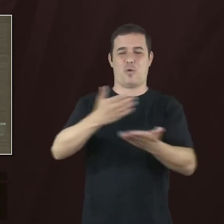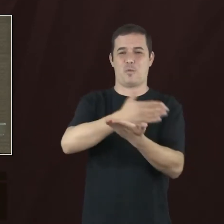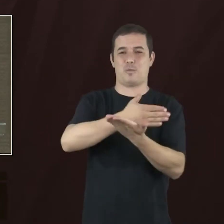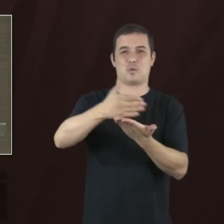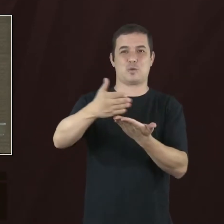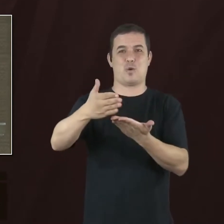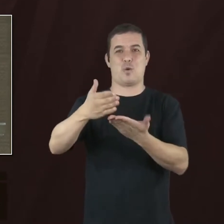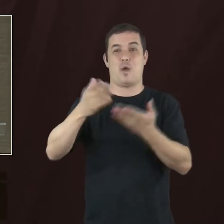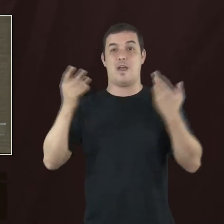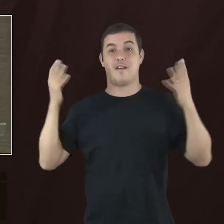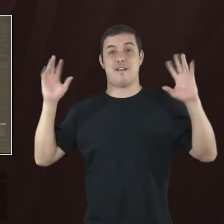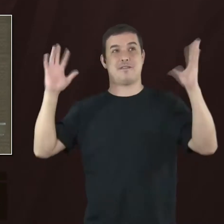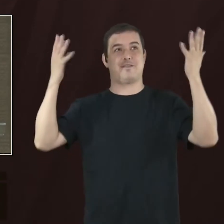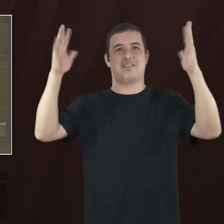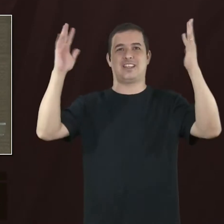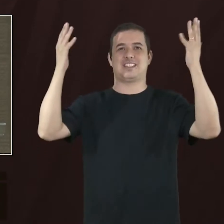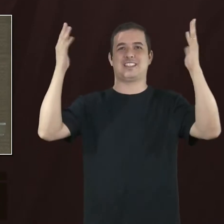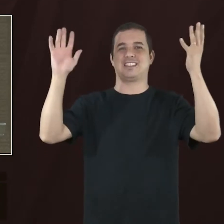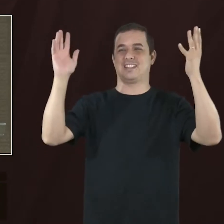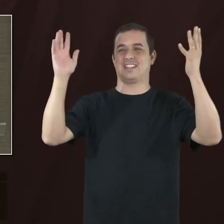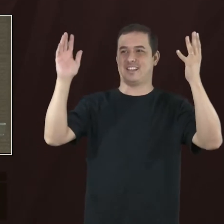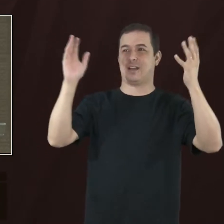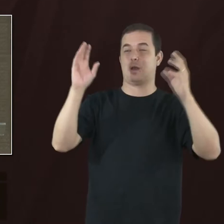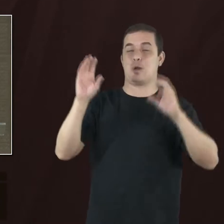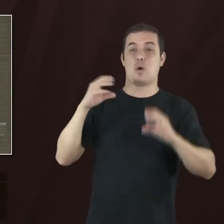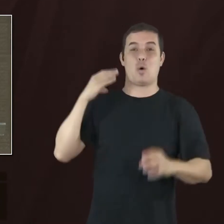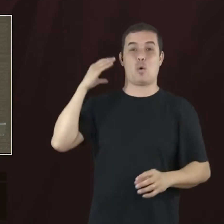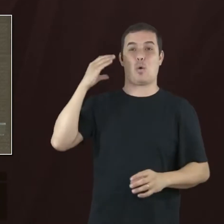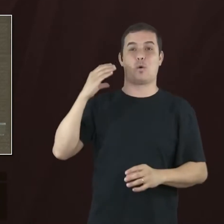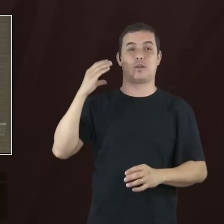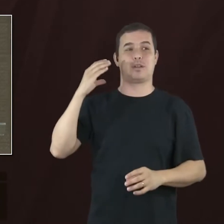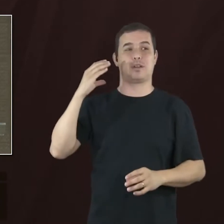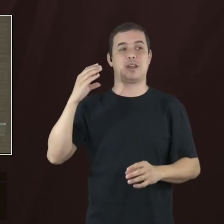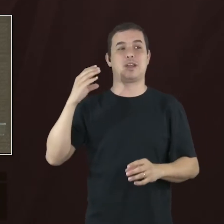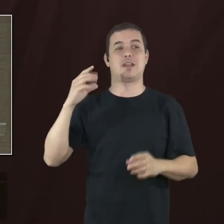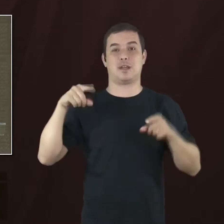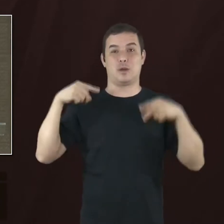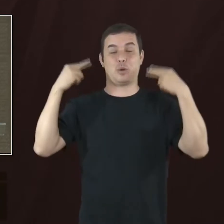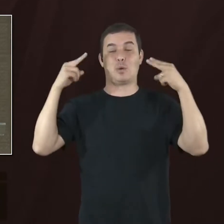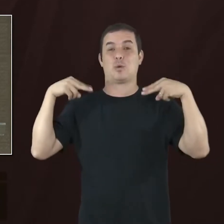do Cordeiro, cuja esposa a si mesma já se